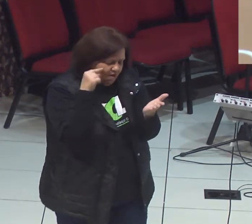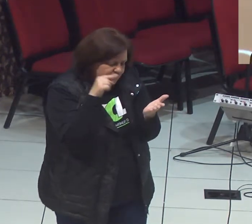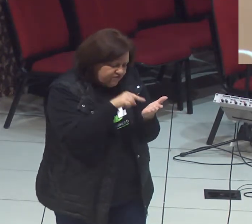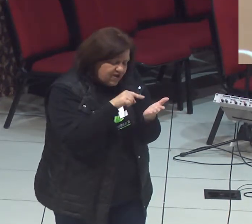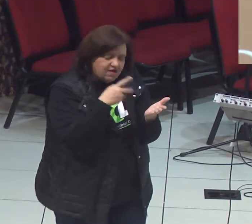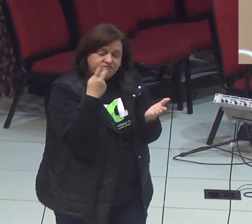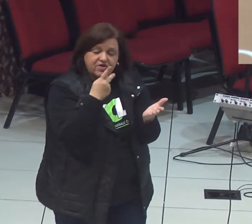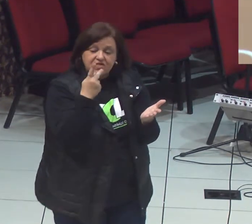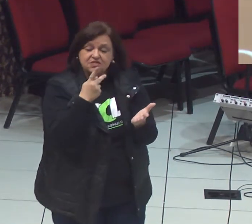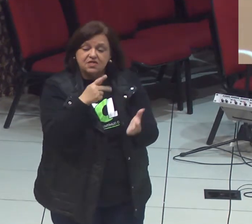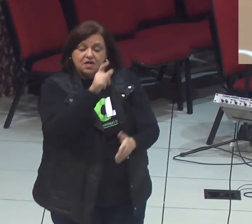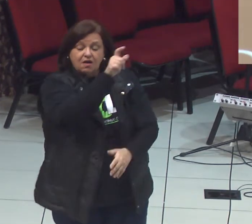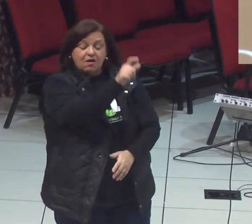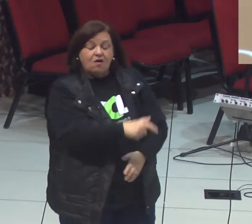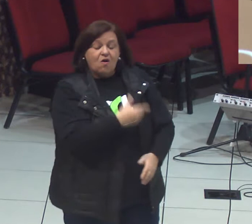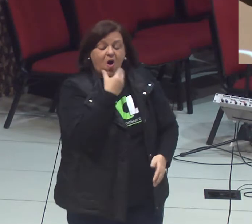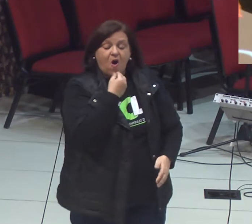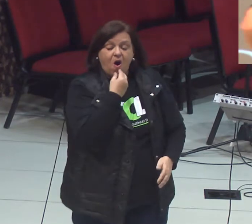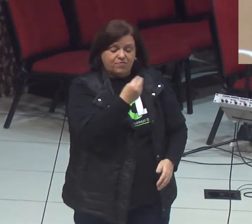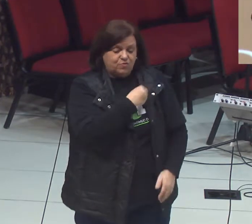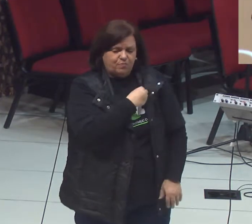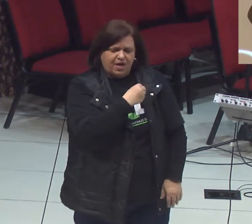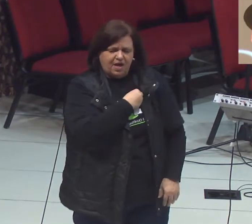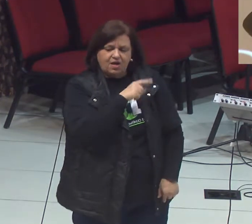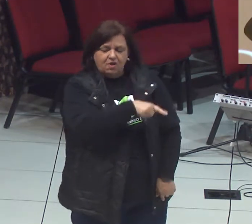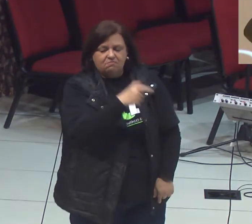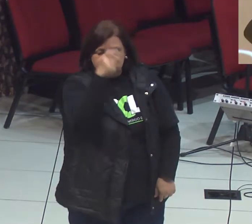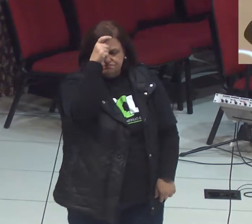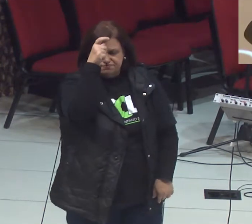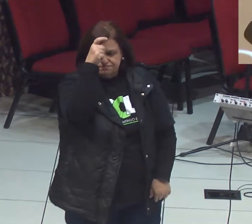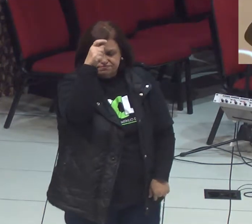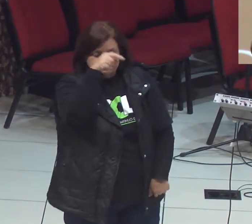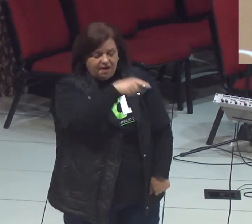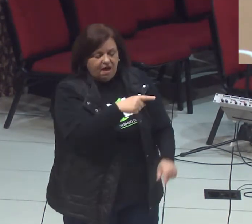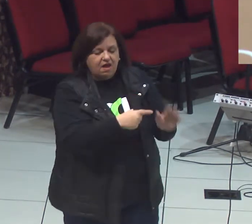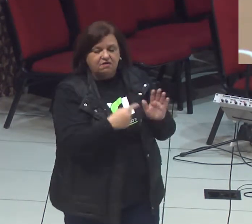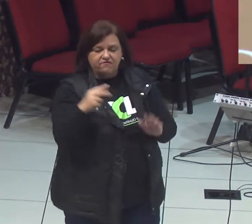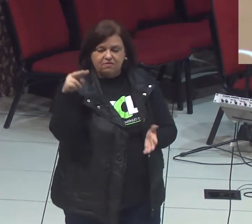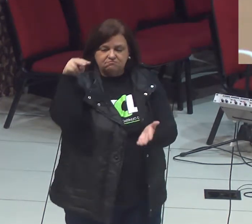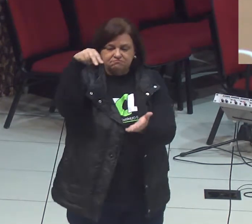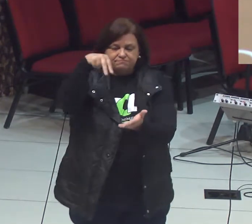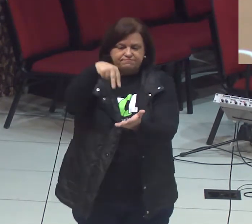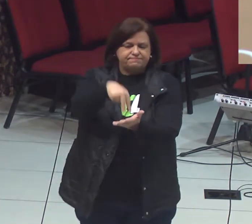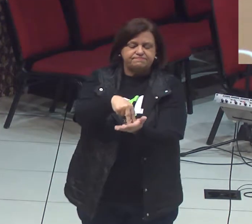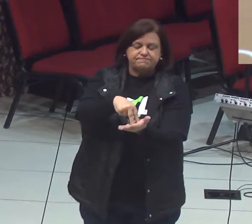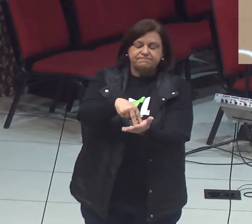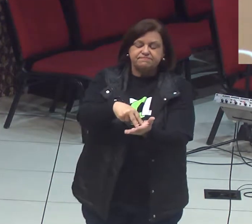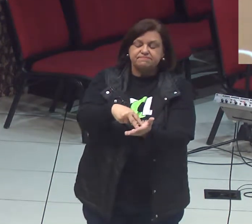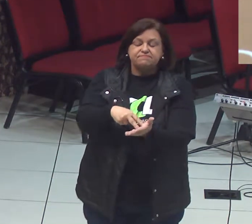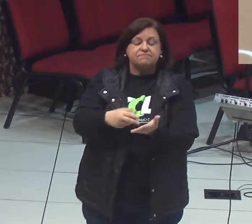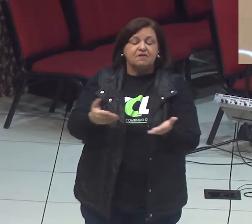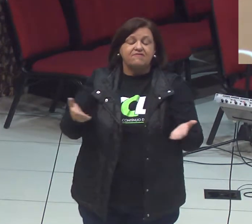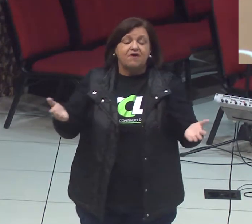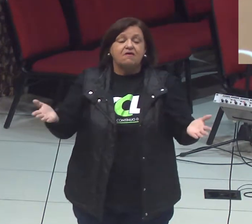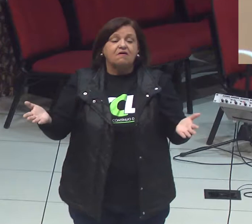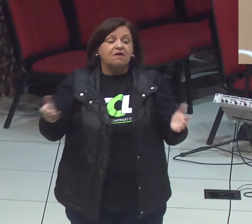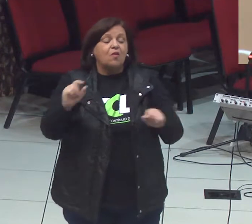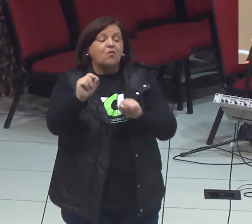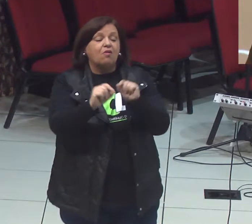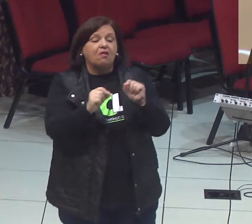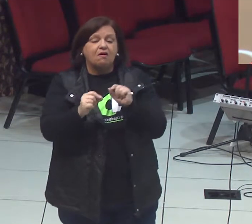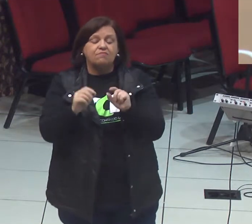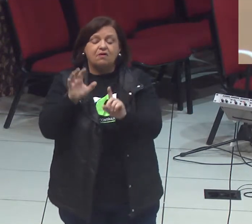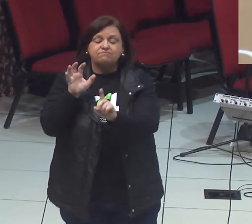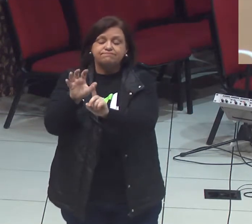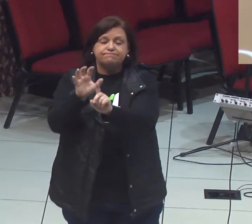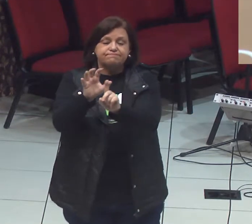homem do pecado vai se manifestar num contexto desses. E aí Paulo entra numa